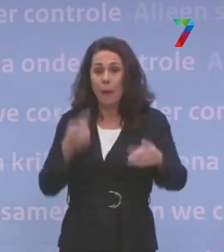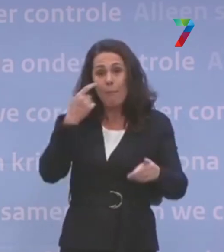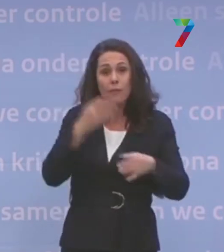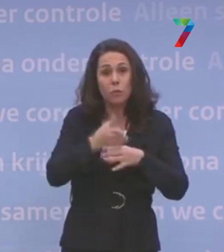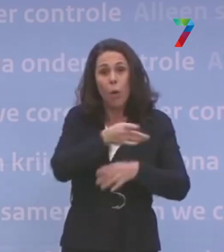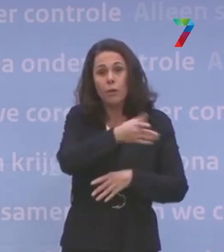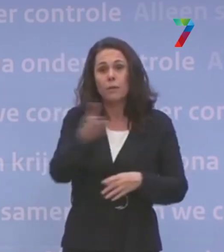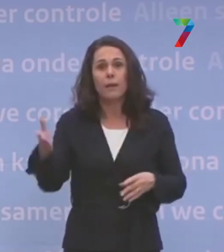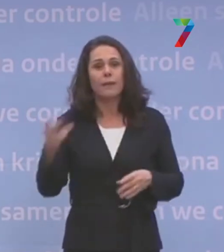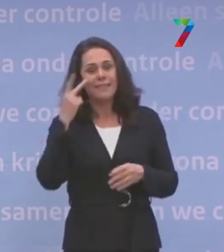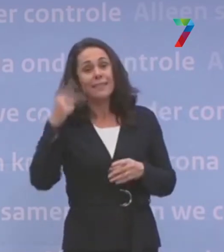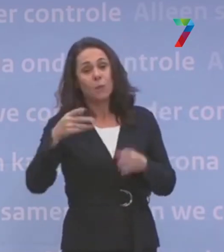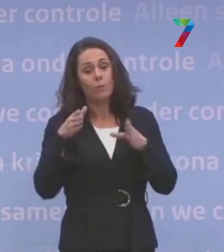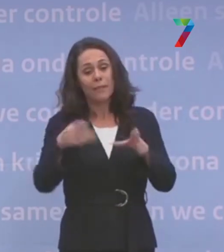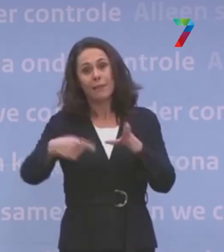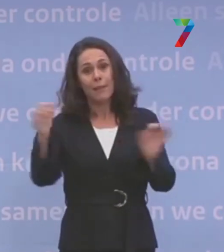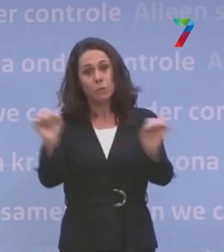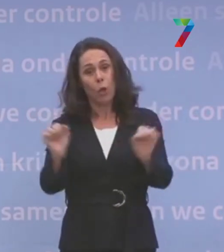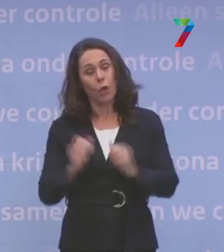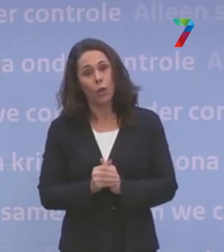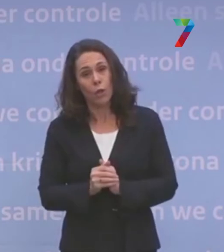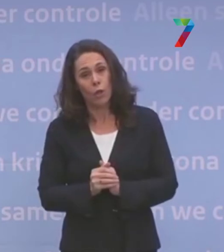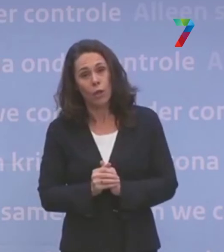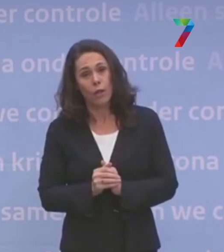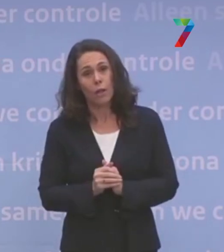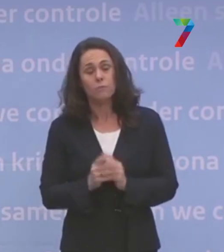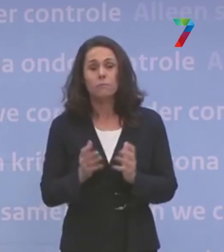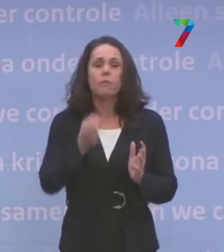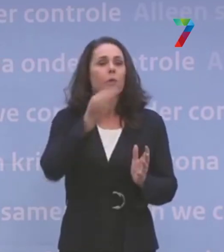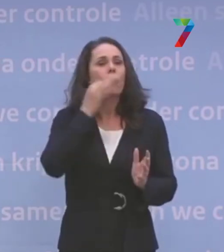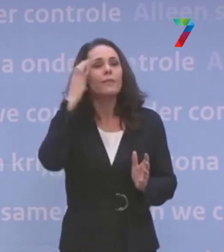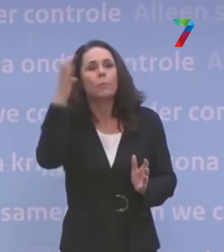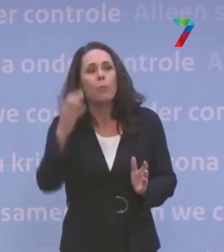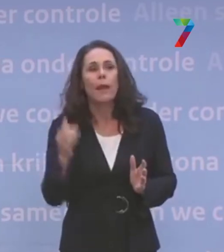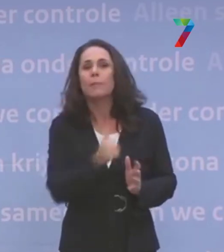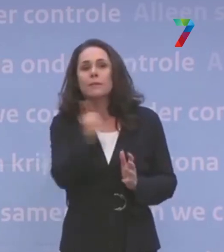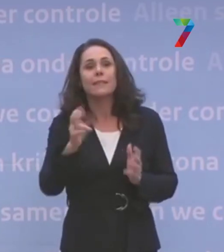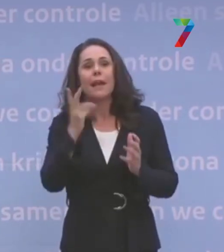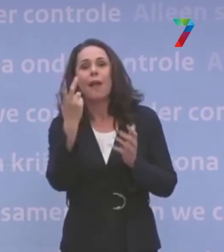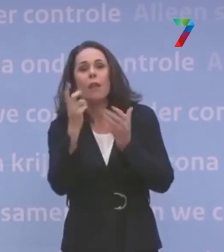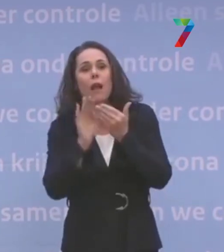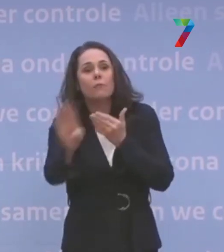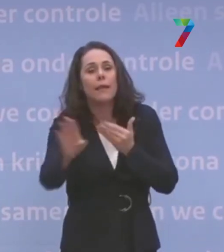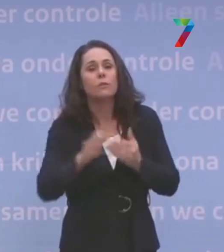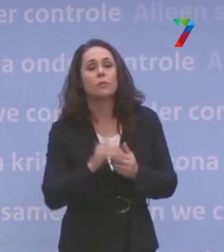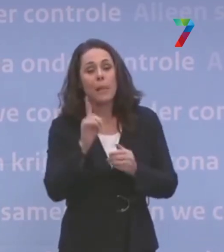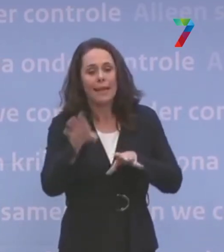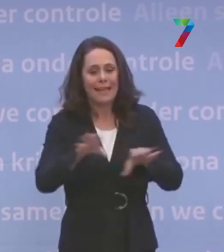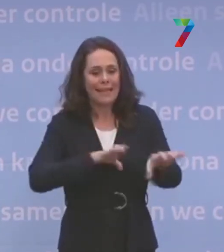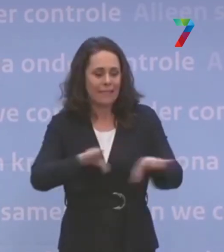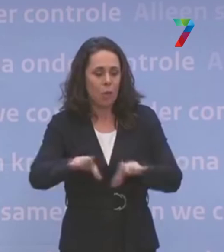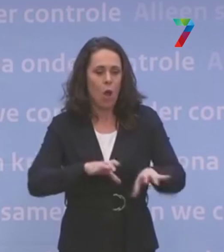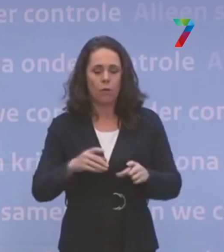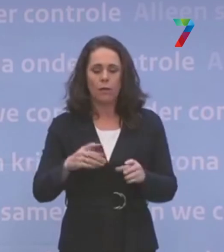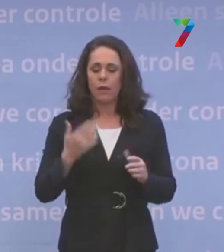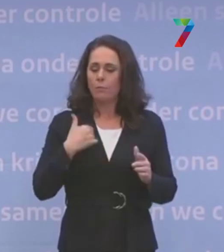Op straat zie je het weer drukker worden. Dat hoeft niet een probleem te zijn als iedereen op straat zich aan die anderhalve meter houdt. Maar het risico, als mensen zich